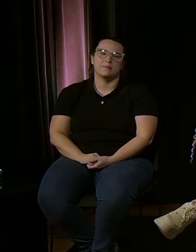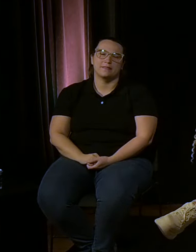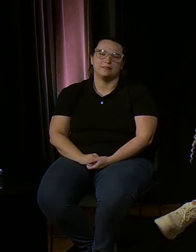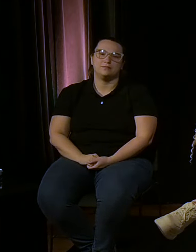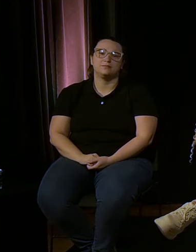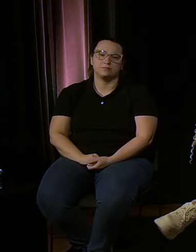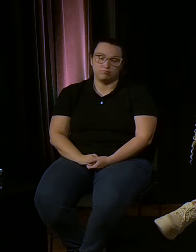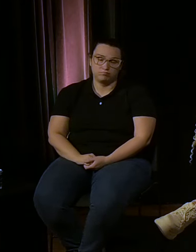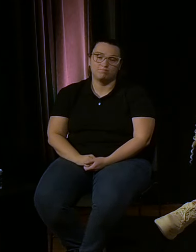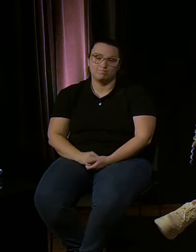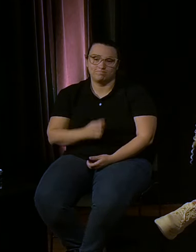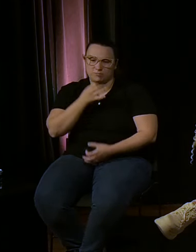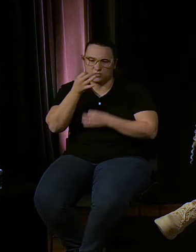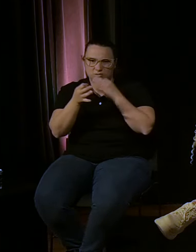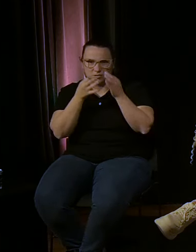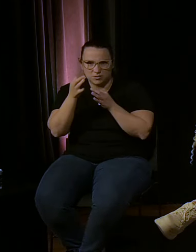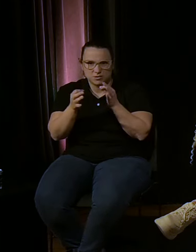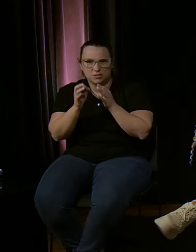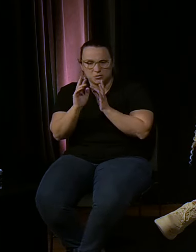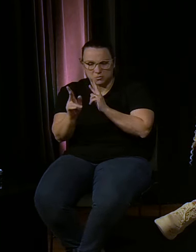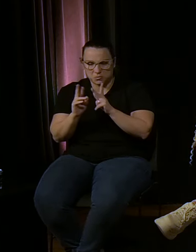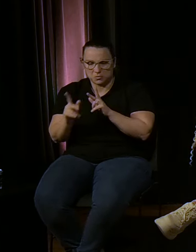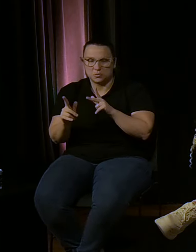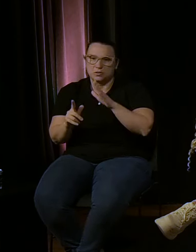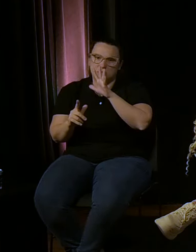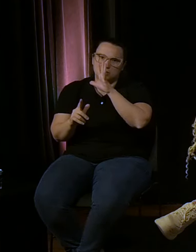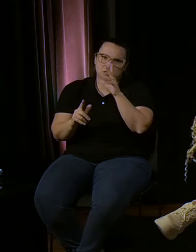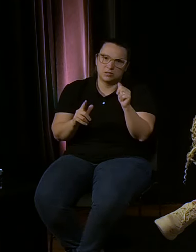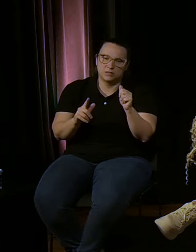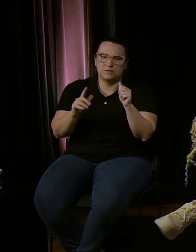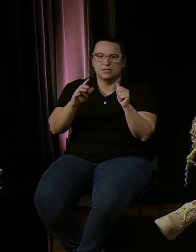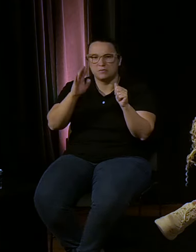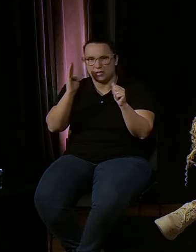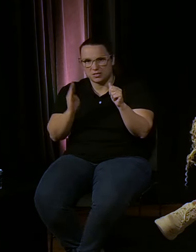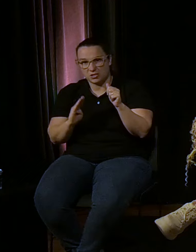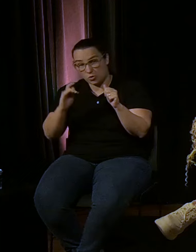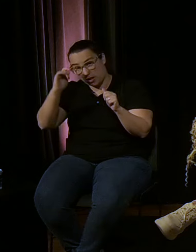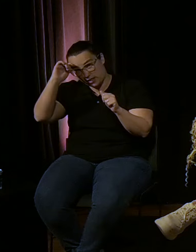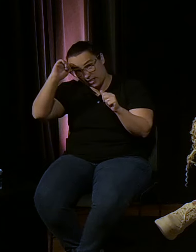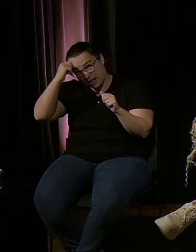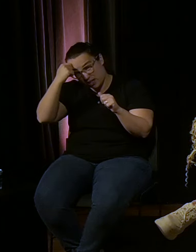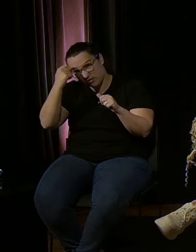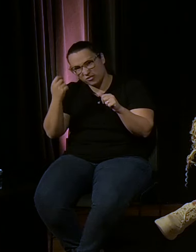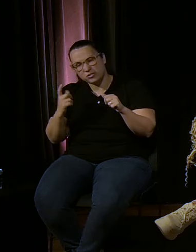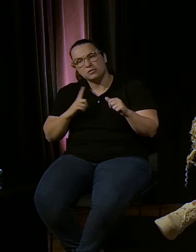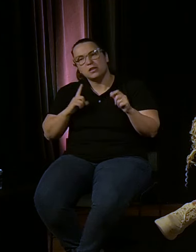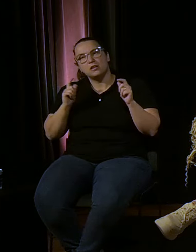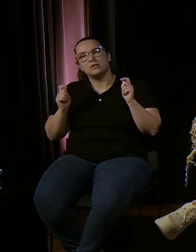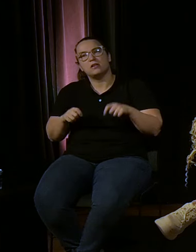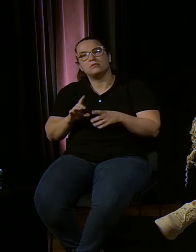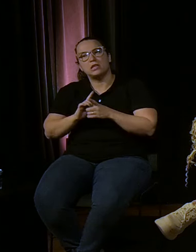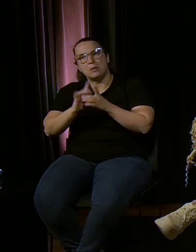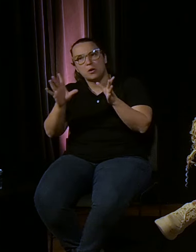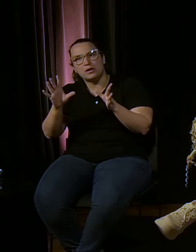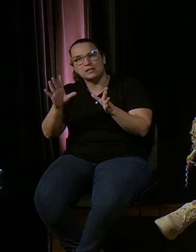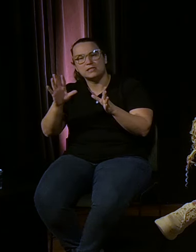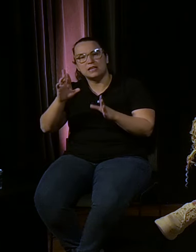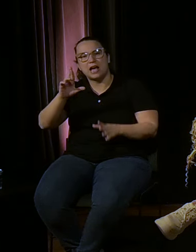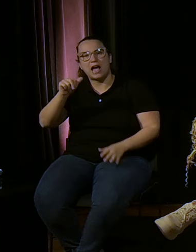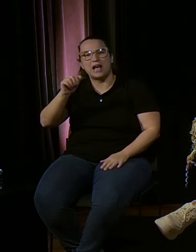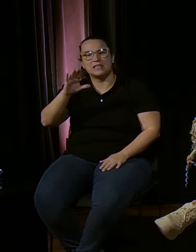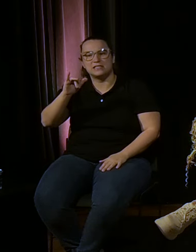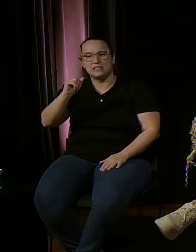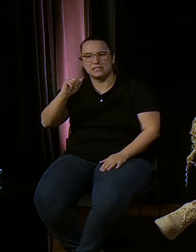nessas diferentes concepções de africanidade e de negritude, pode imperar uma ideia de democracia racial, mas também impera